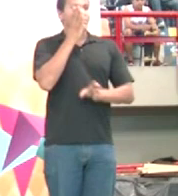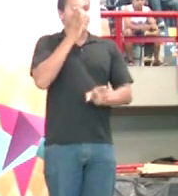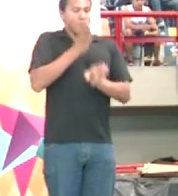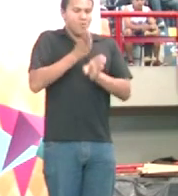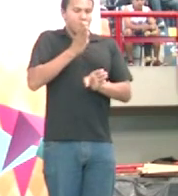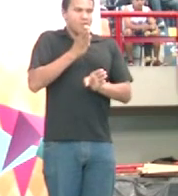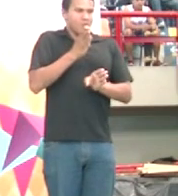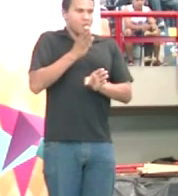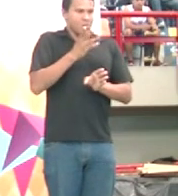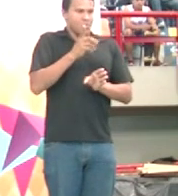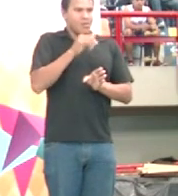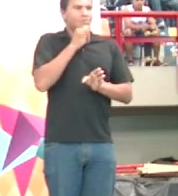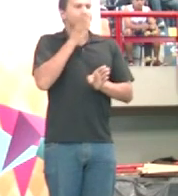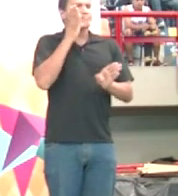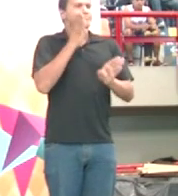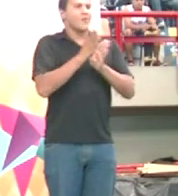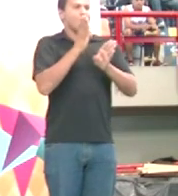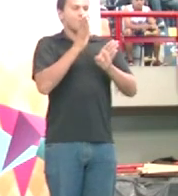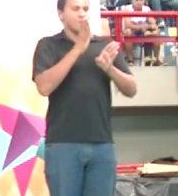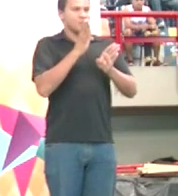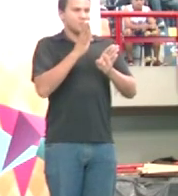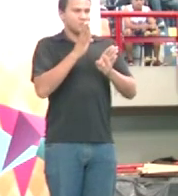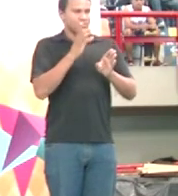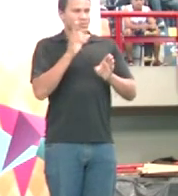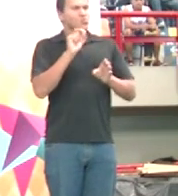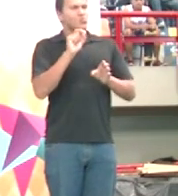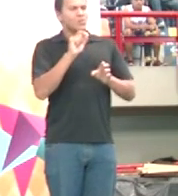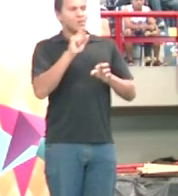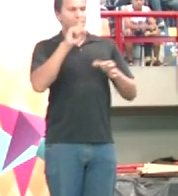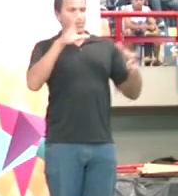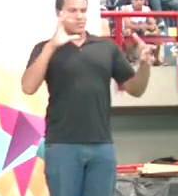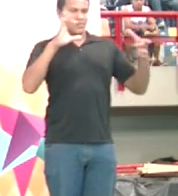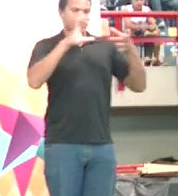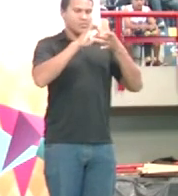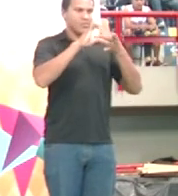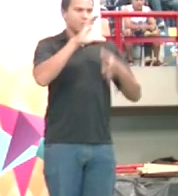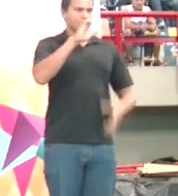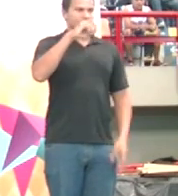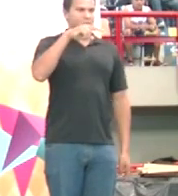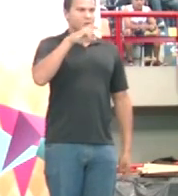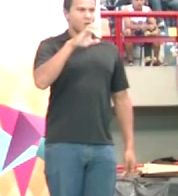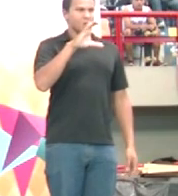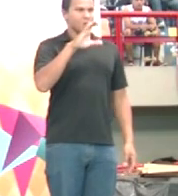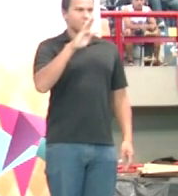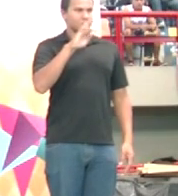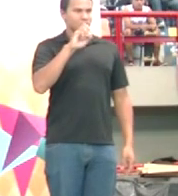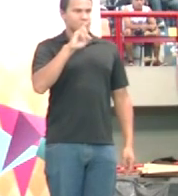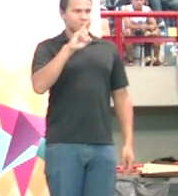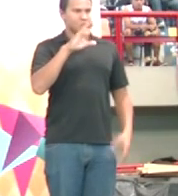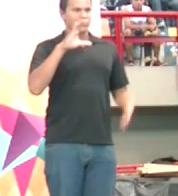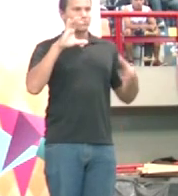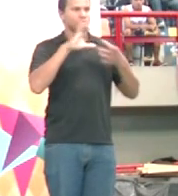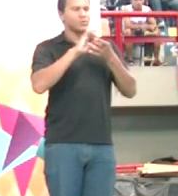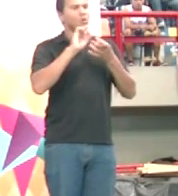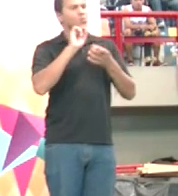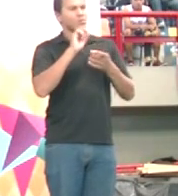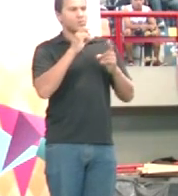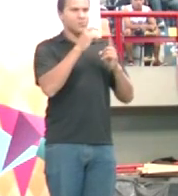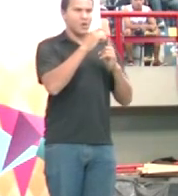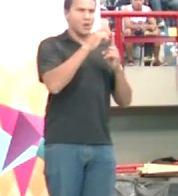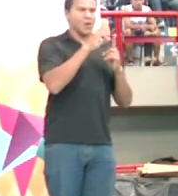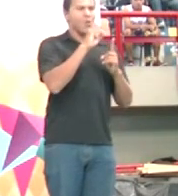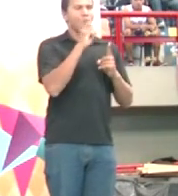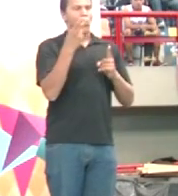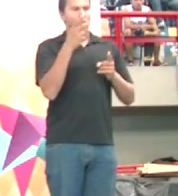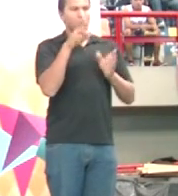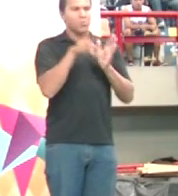pessoal? Conector. O que é o conector? É uma palavra ou uma expressão que